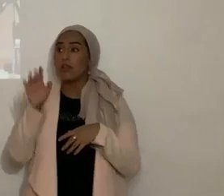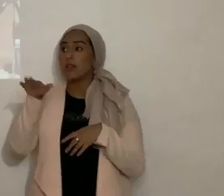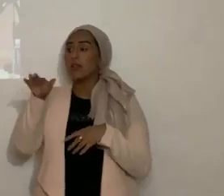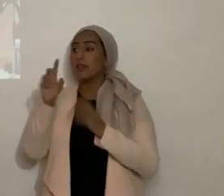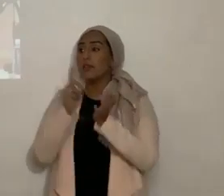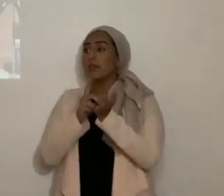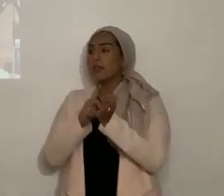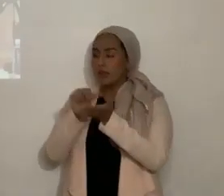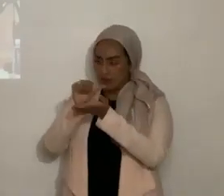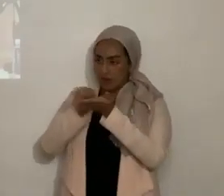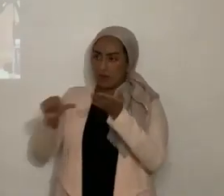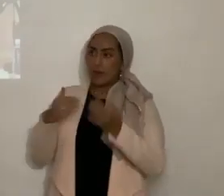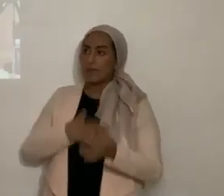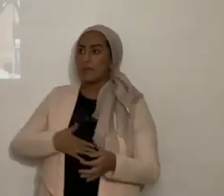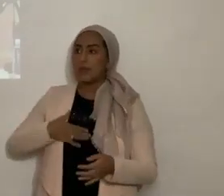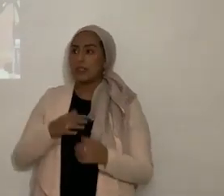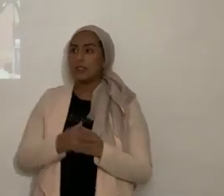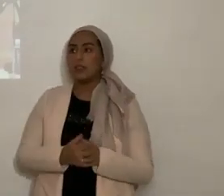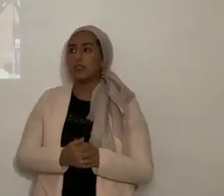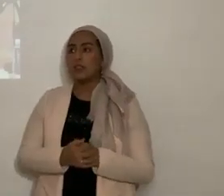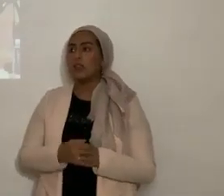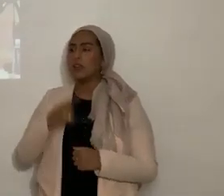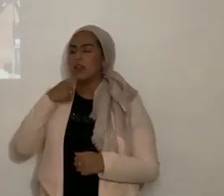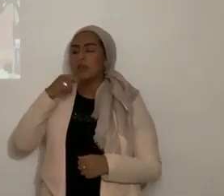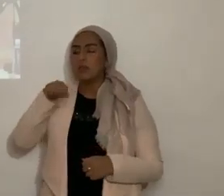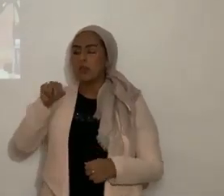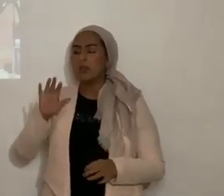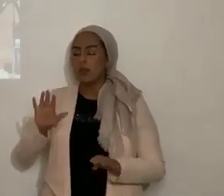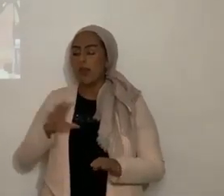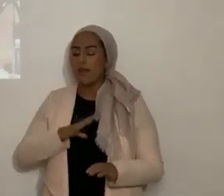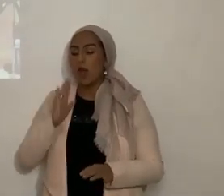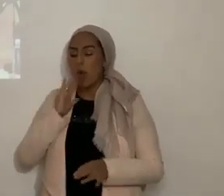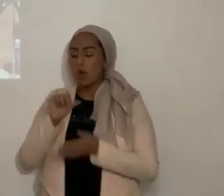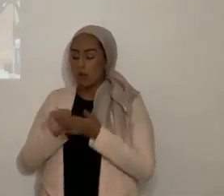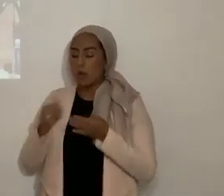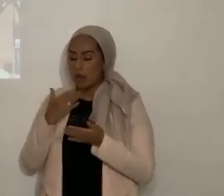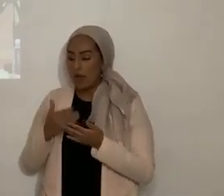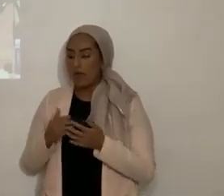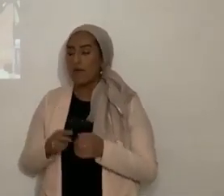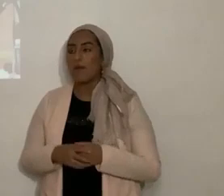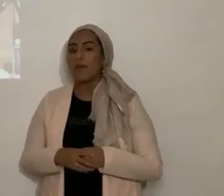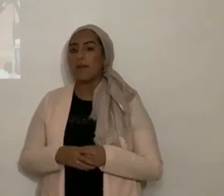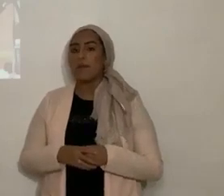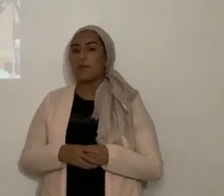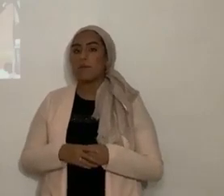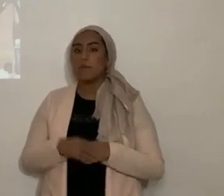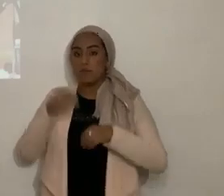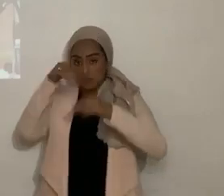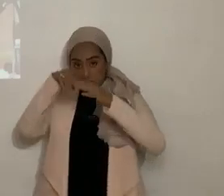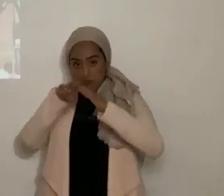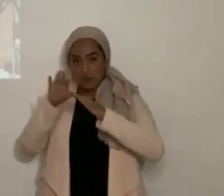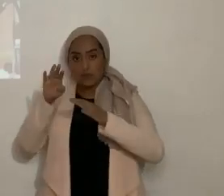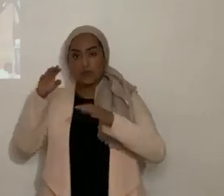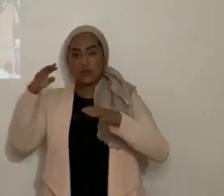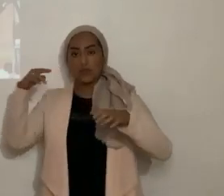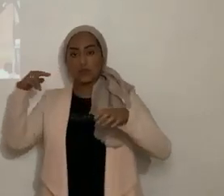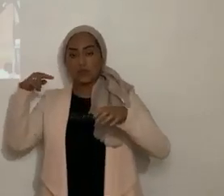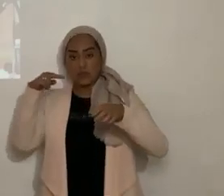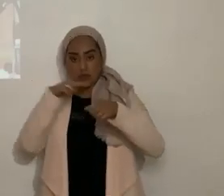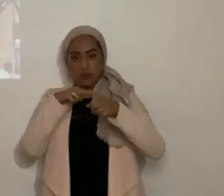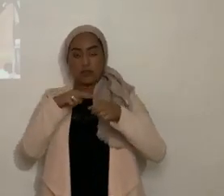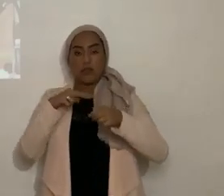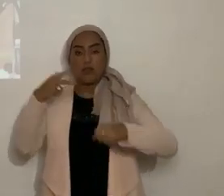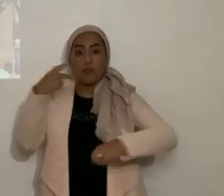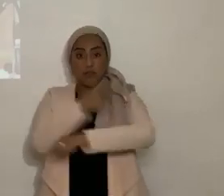doctor, opéreme bien. Y él te dijera, sí, sí, no se preocupe, lo voy a operar bien. Y entonces entras a la cirugía, te ponen